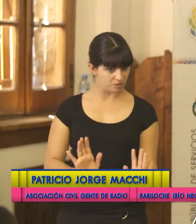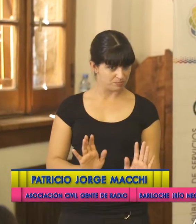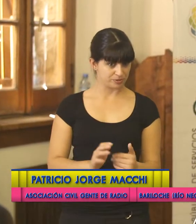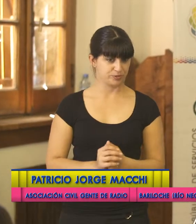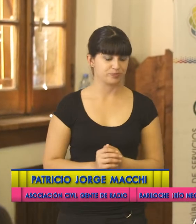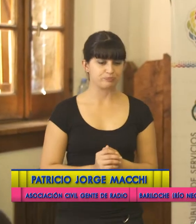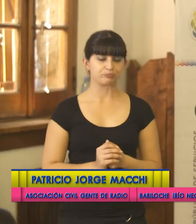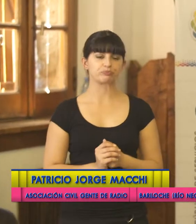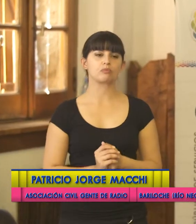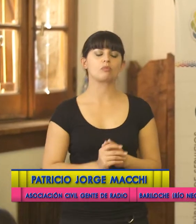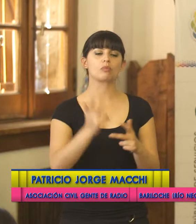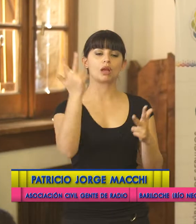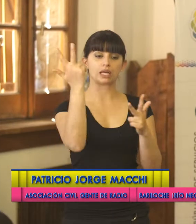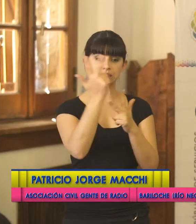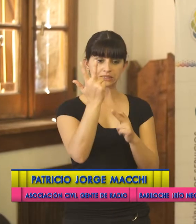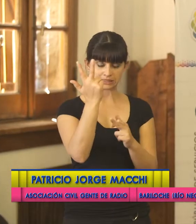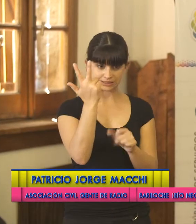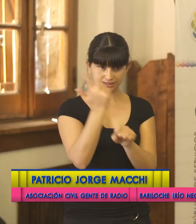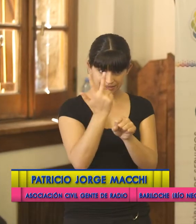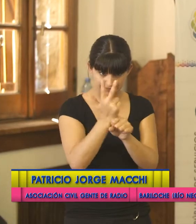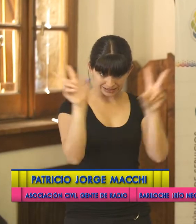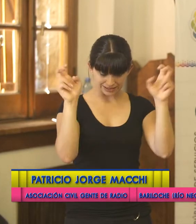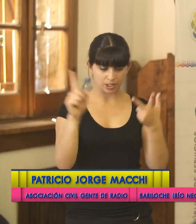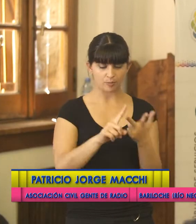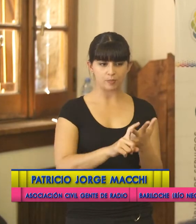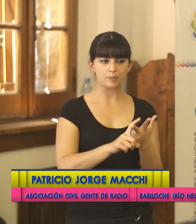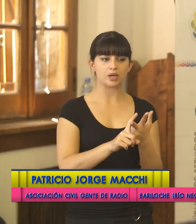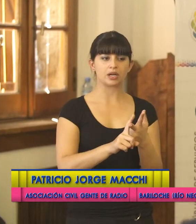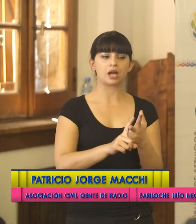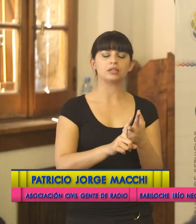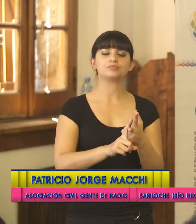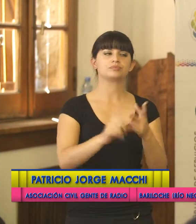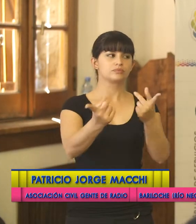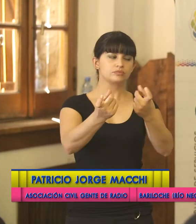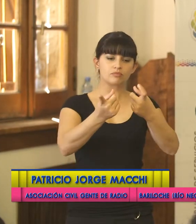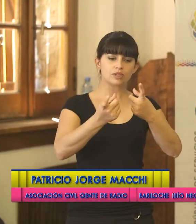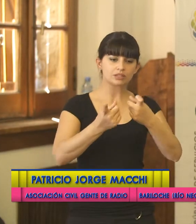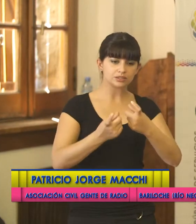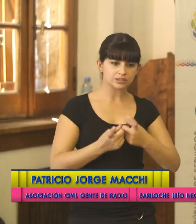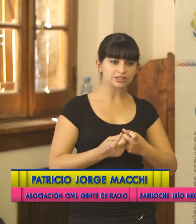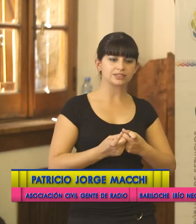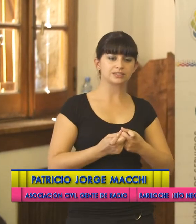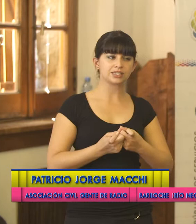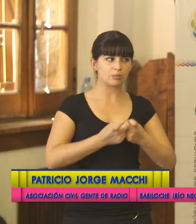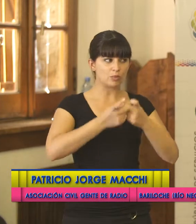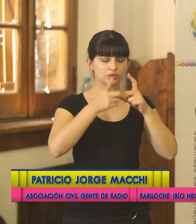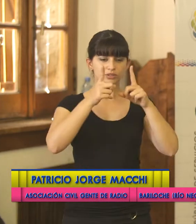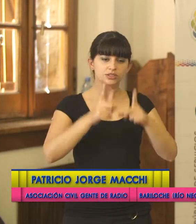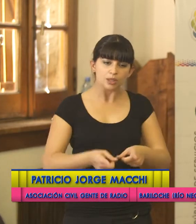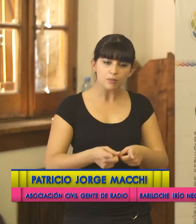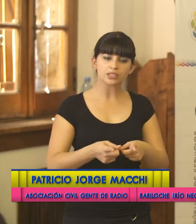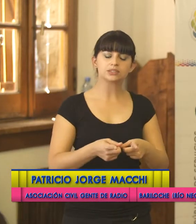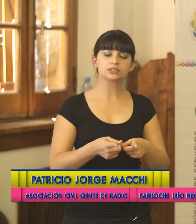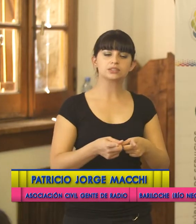consideración es que también necesitamos como radios comunitarias mayor presencia de la